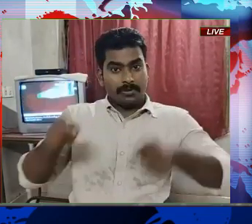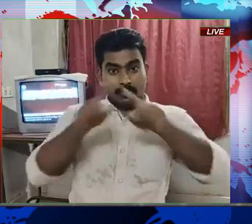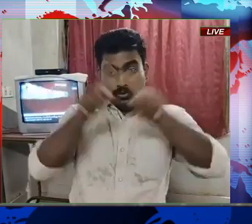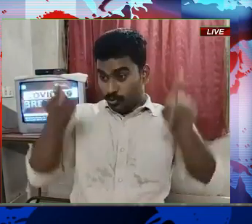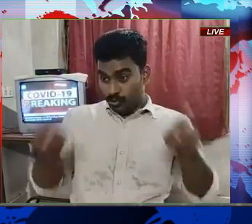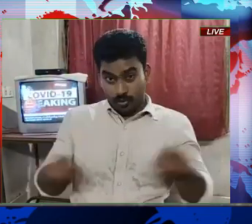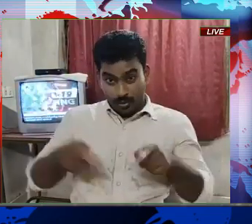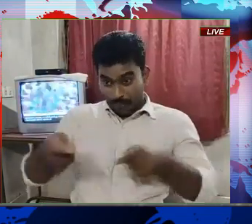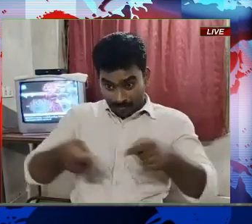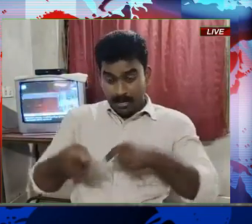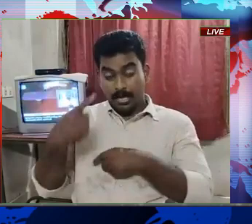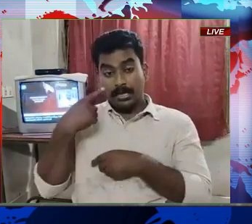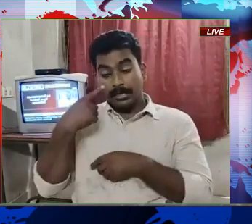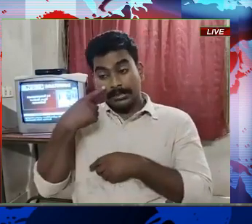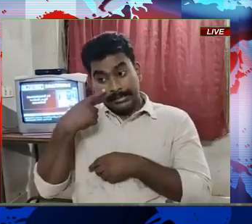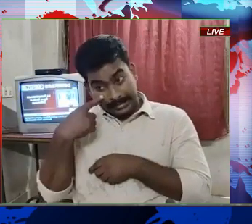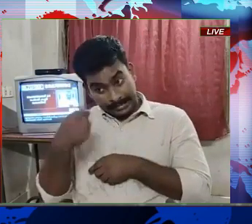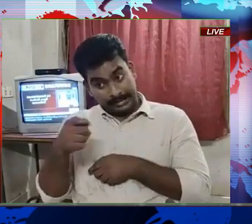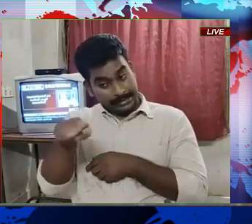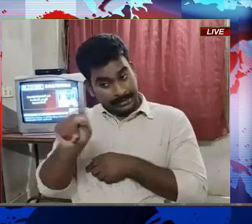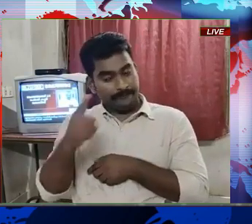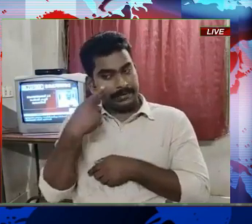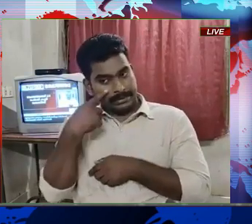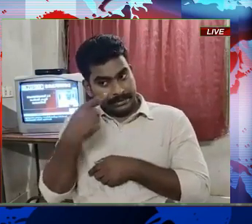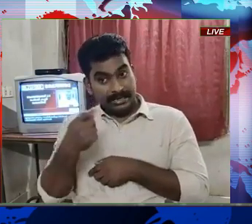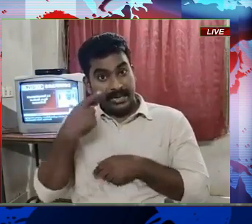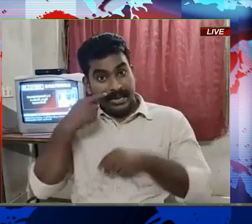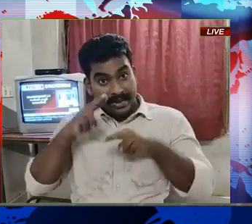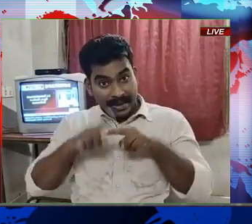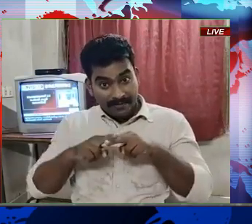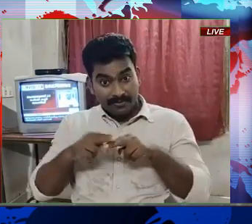ചില കേന്ദ്രങ്ങളിൽ തിരക്ക് അനുഭവപ്പെട്ടിട്ടുണ്ട്.